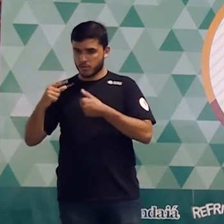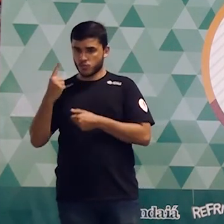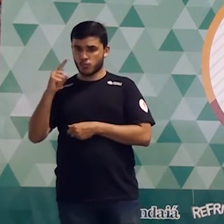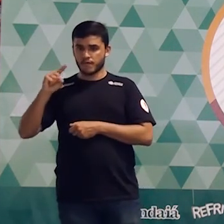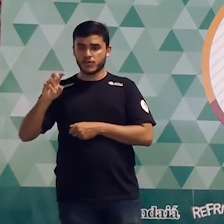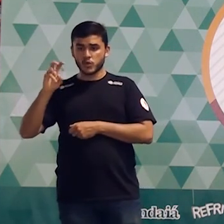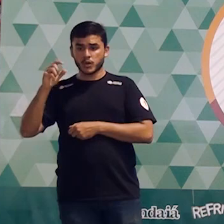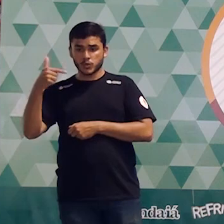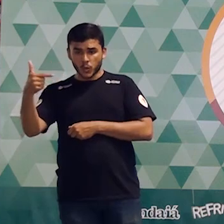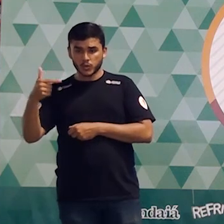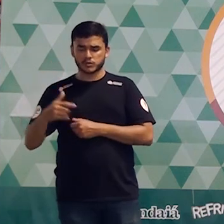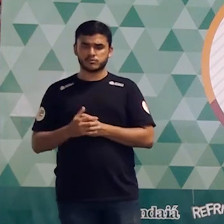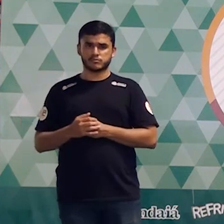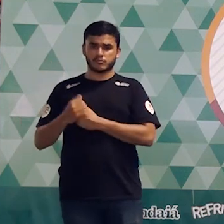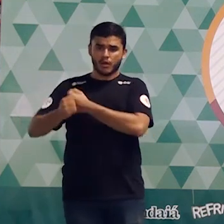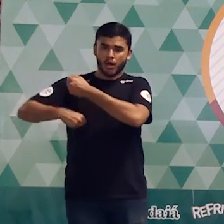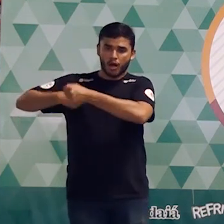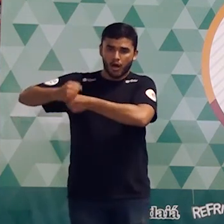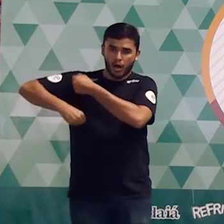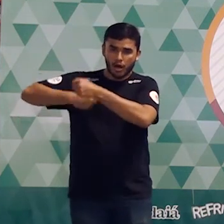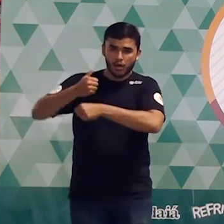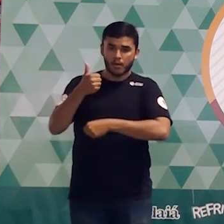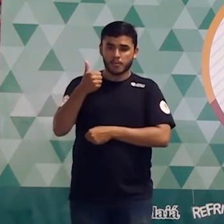1970, só 20 anos, aumentou 1 bilhão.